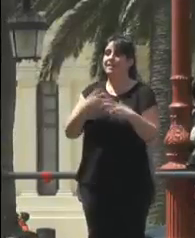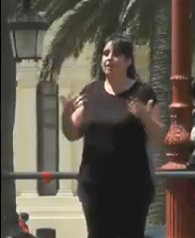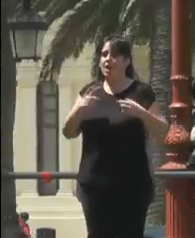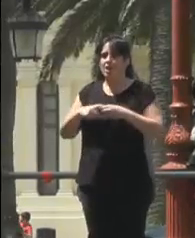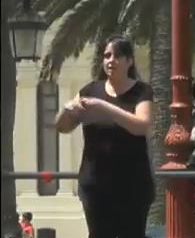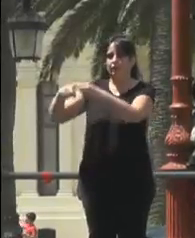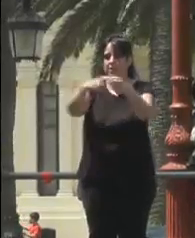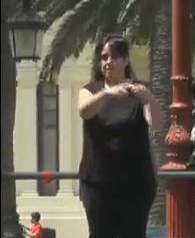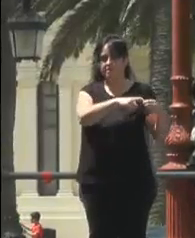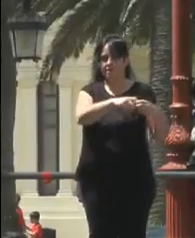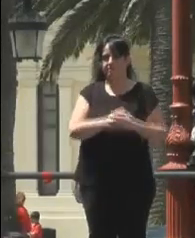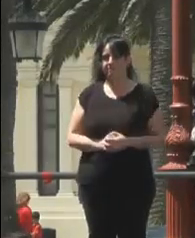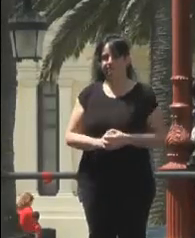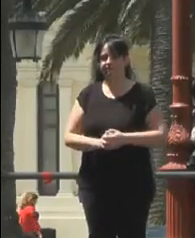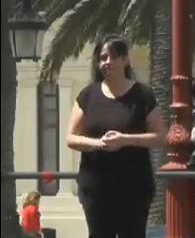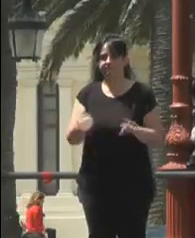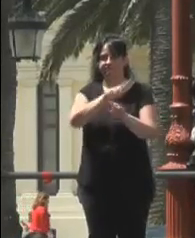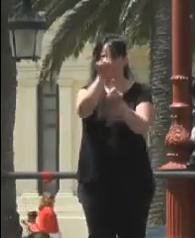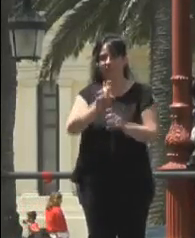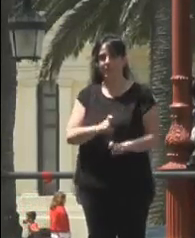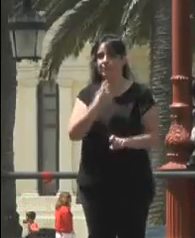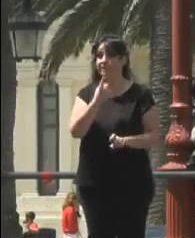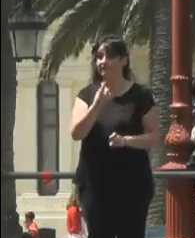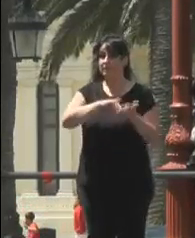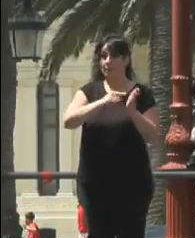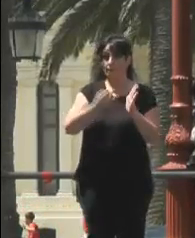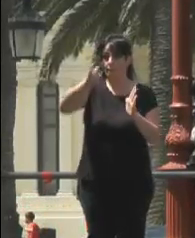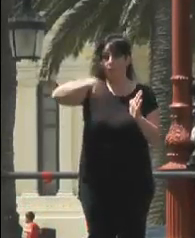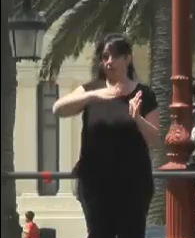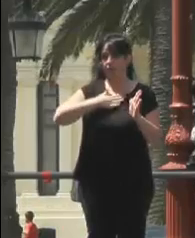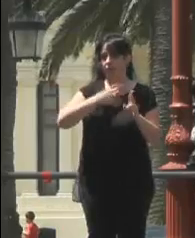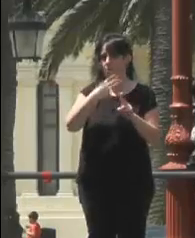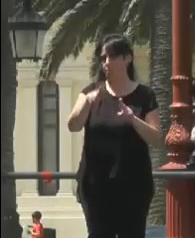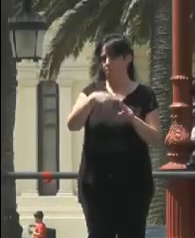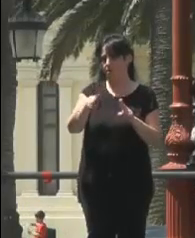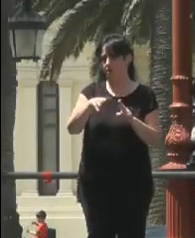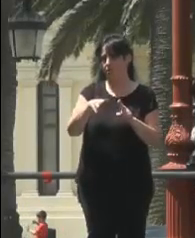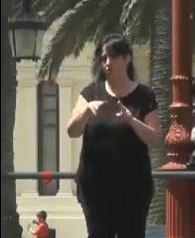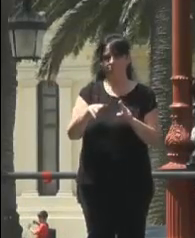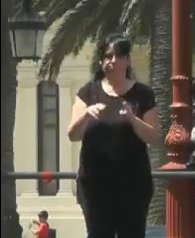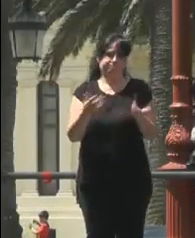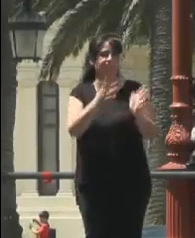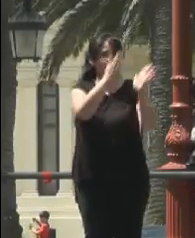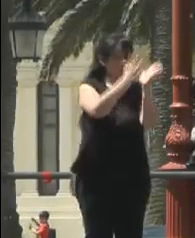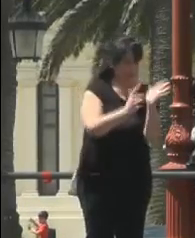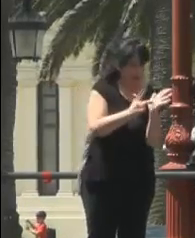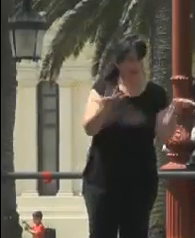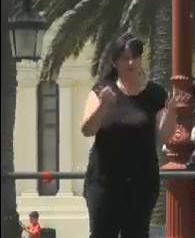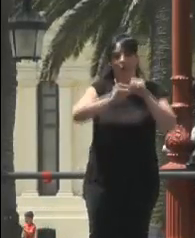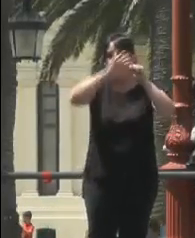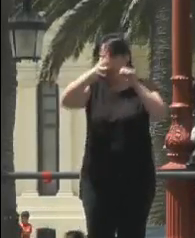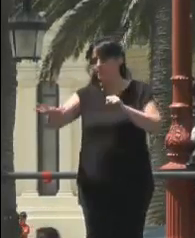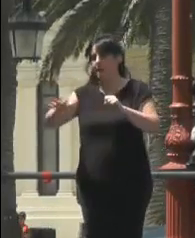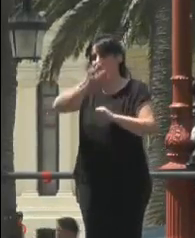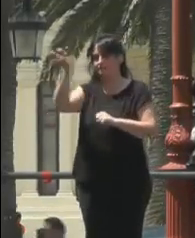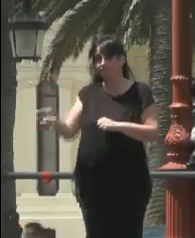las encuestas que nuestro proyecto político, En Marea aquí, a la Valenciana, Unidos Podemos, es el proyecto